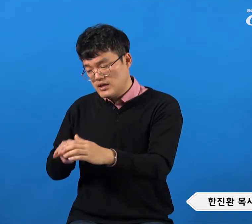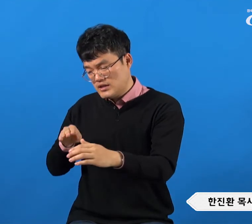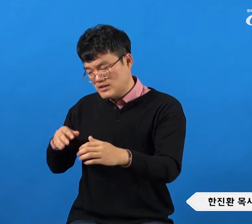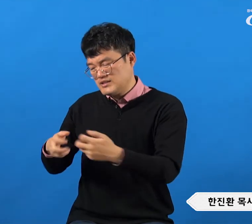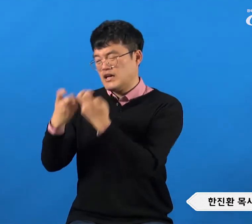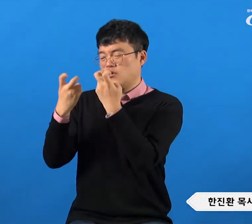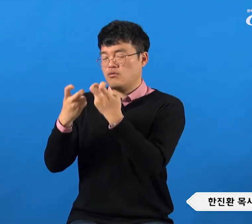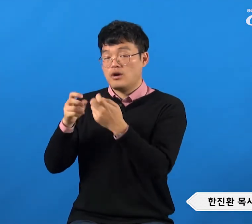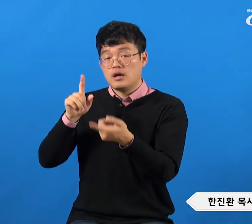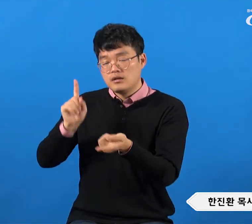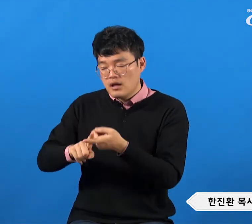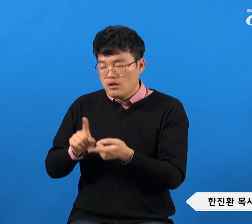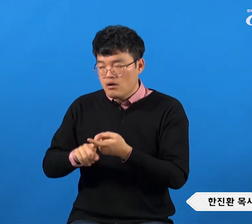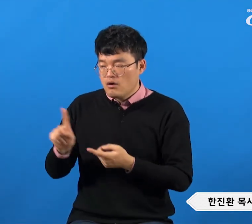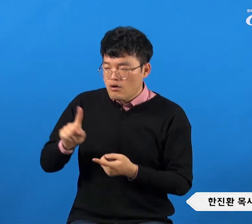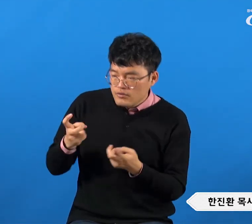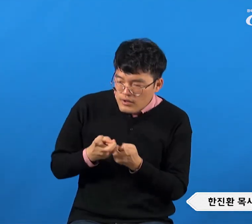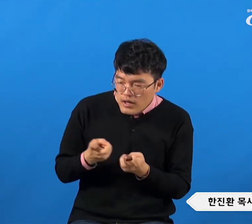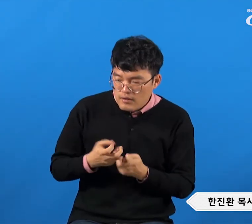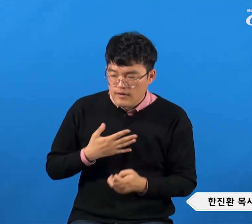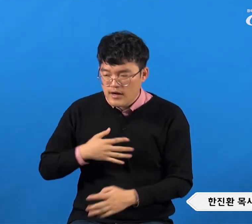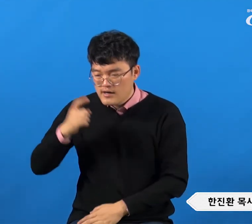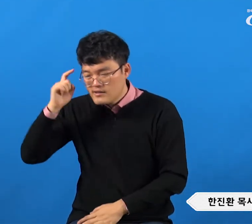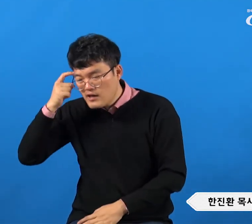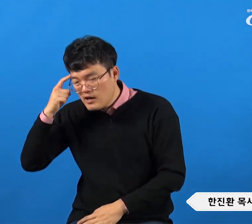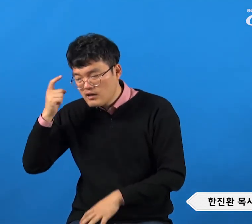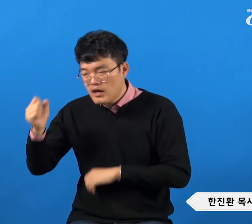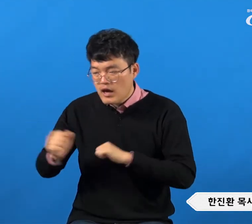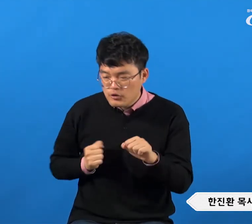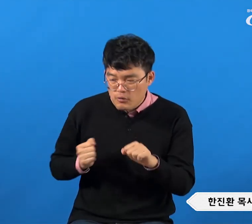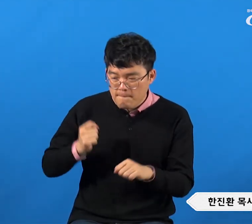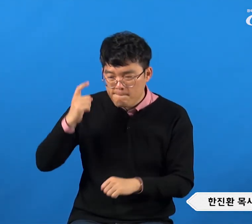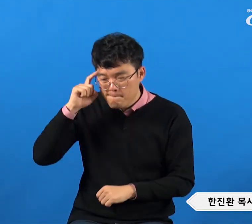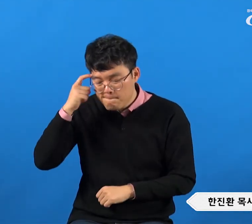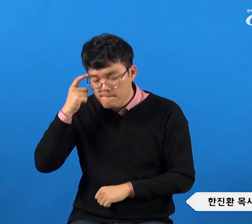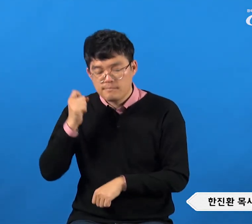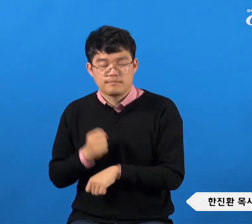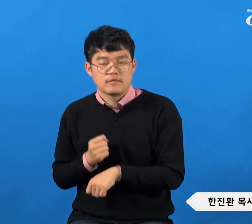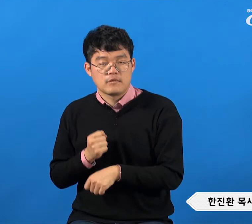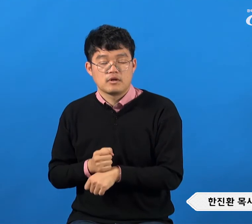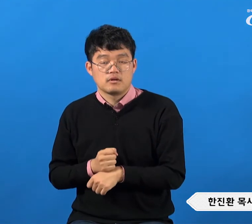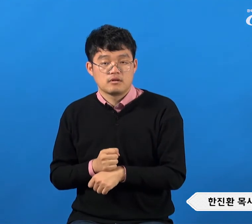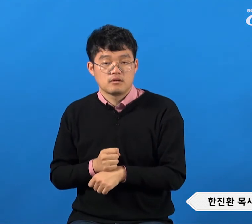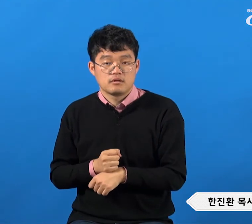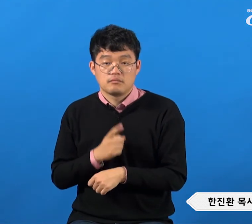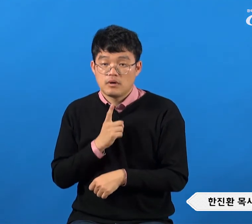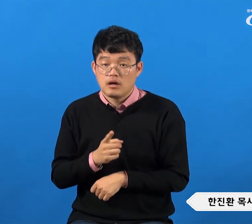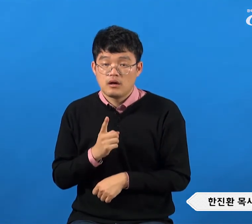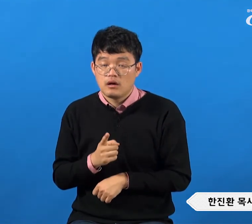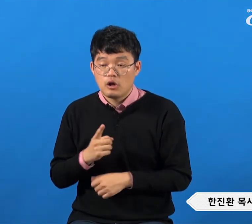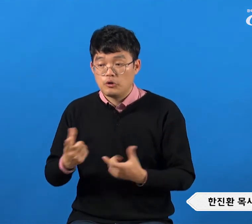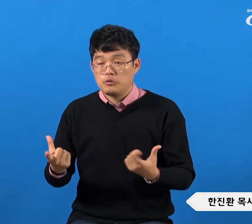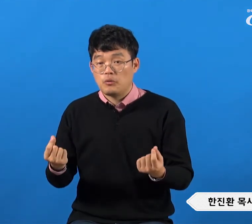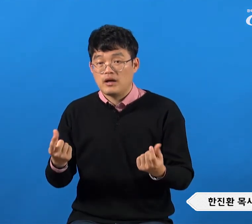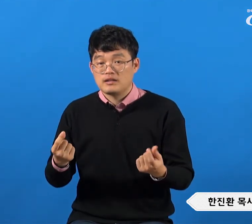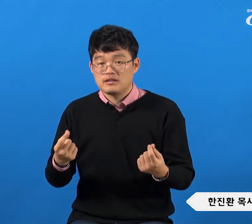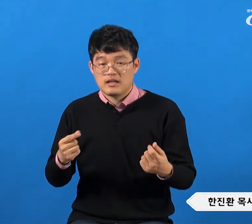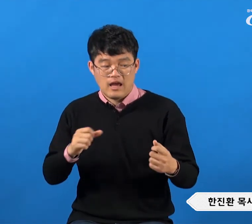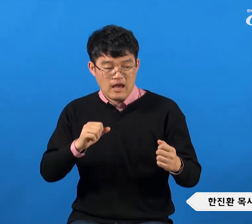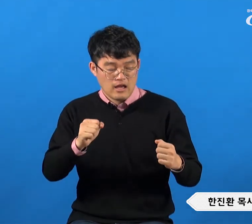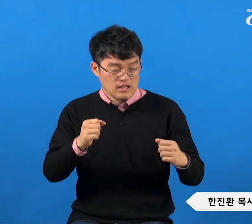그 사고에 대해서 어떻게 반응하느냐, 거기 달려 있습니다. 똑같은 팩트를